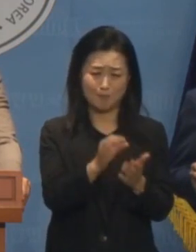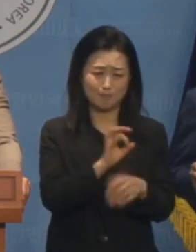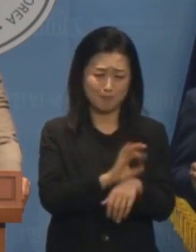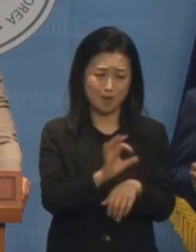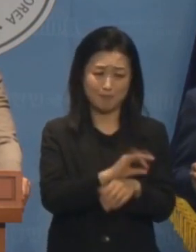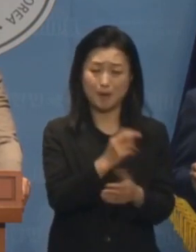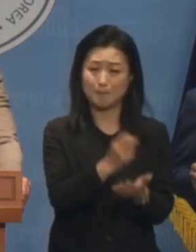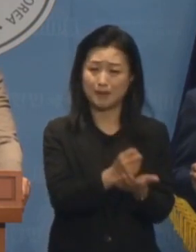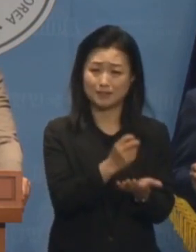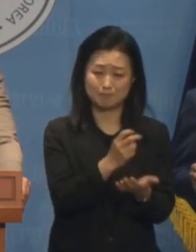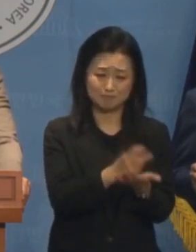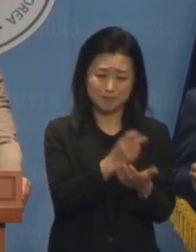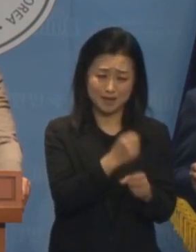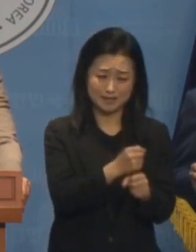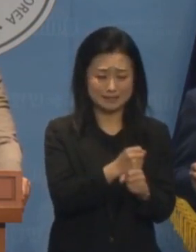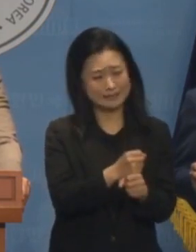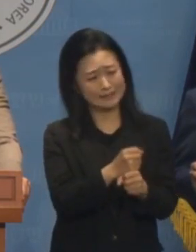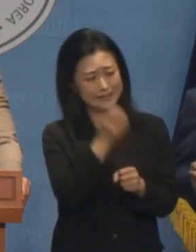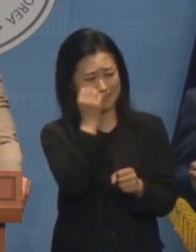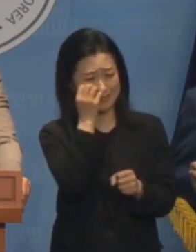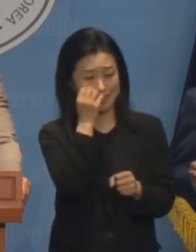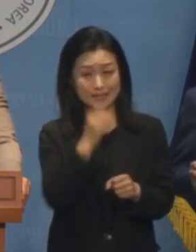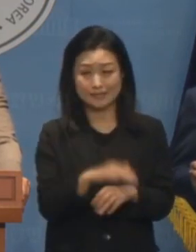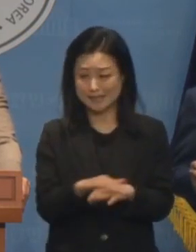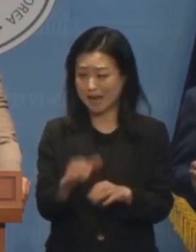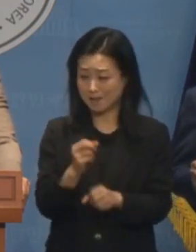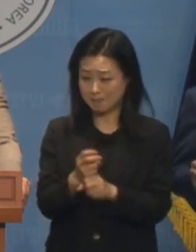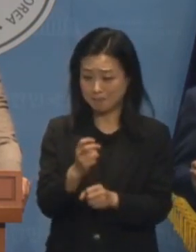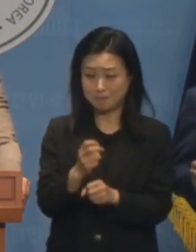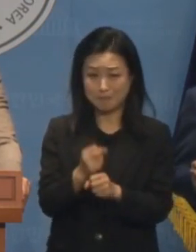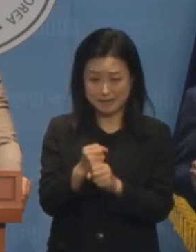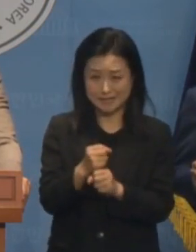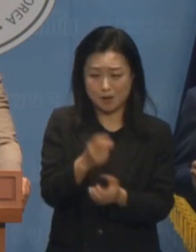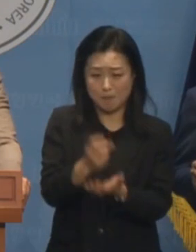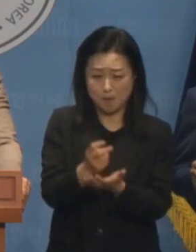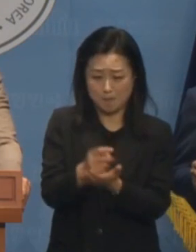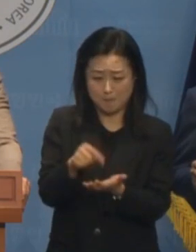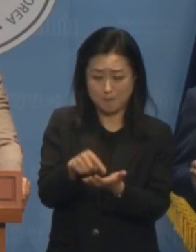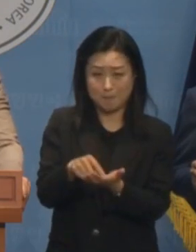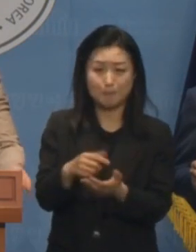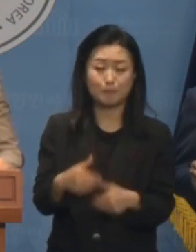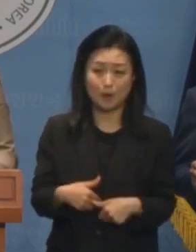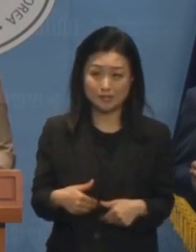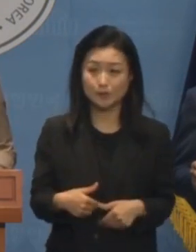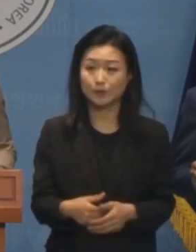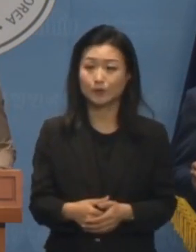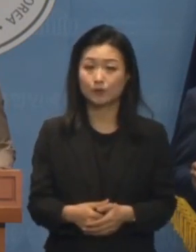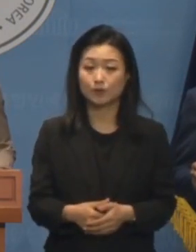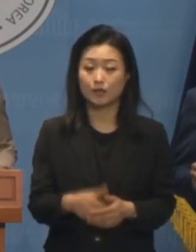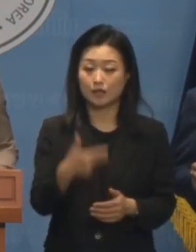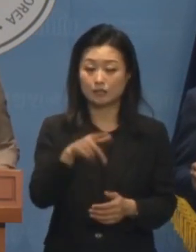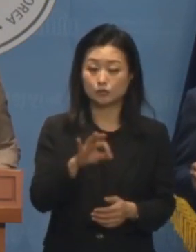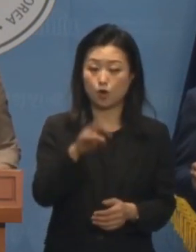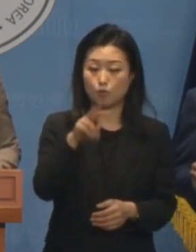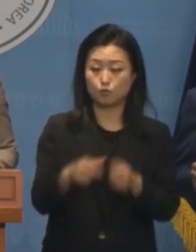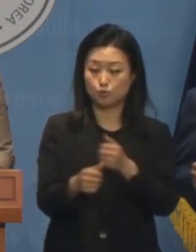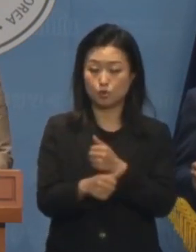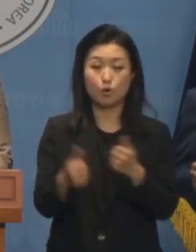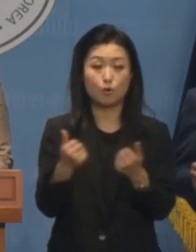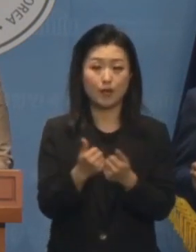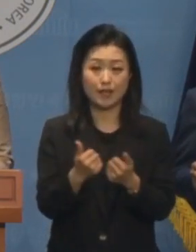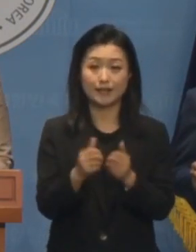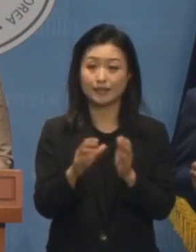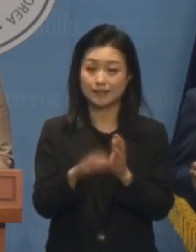만들 바에야 제가 보기엔 좀 제대로 만들기 위한 논의를 해야 된다라고 생각이 듭니다. 그래서 국회 정무위원회에서 이 법을 논의할